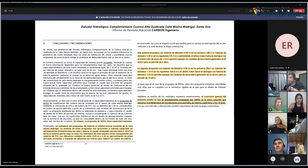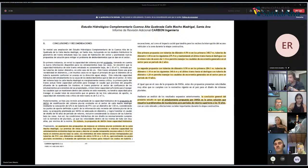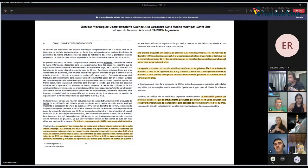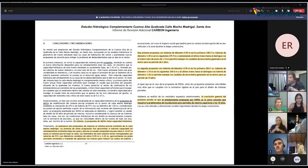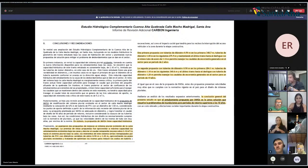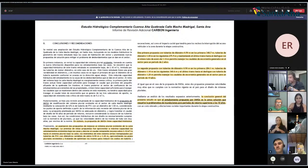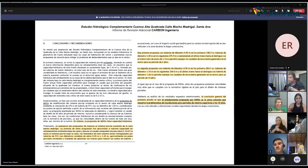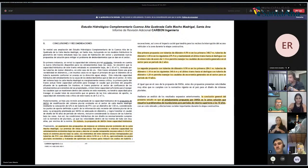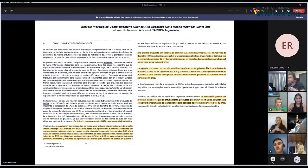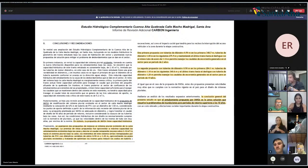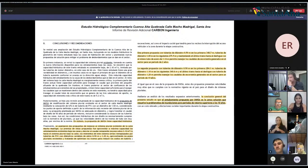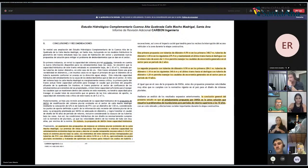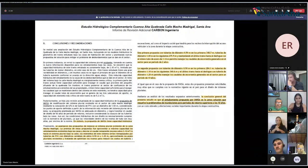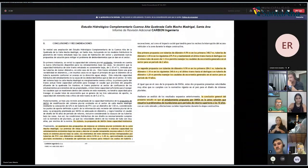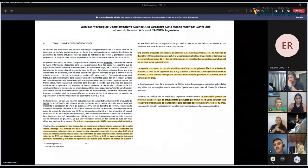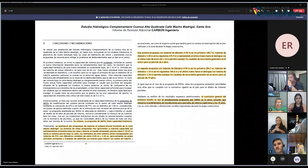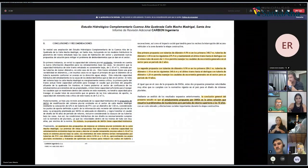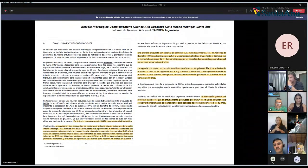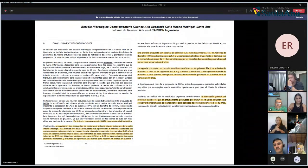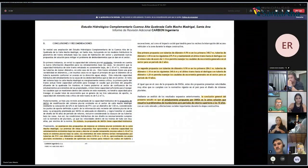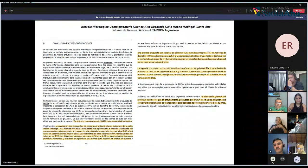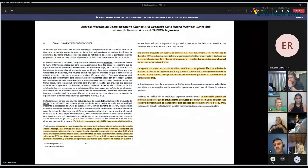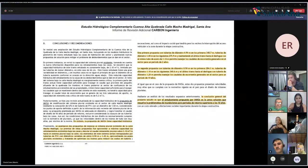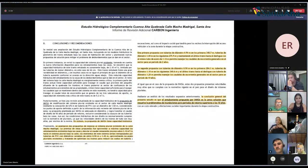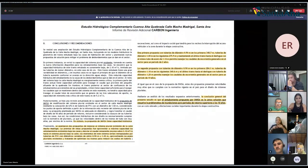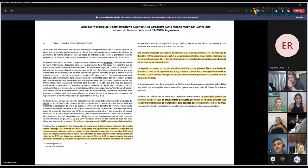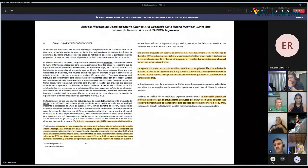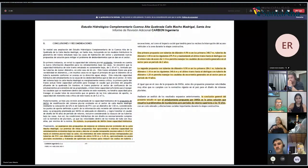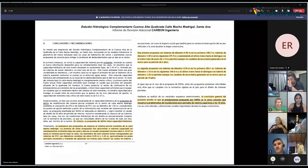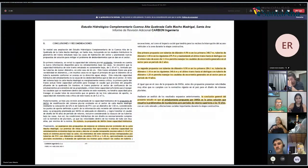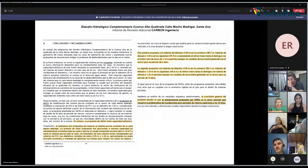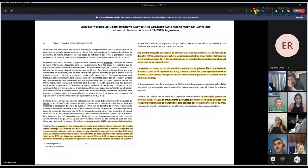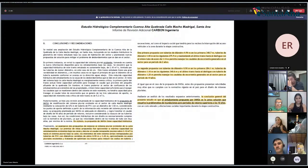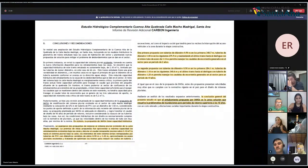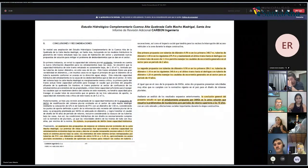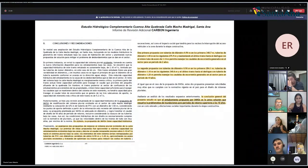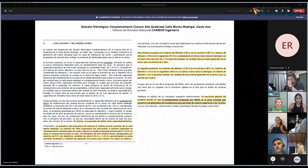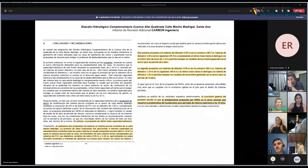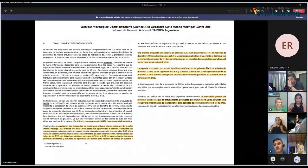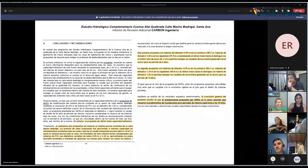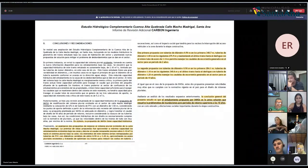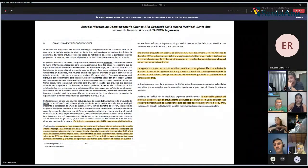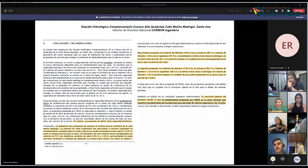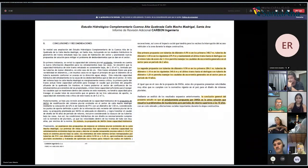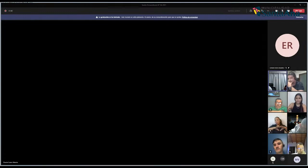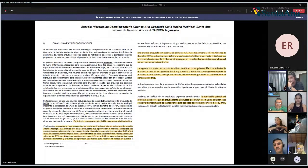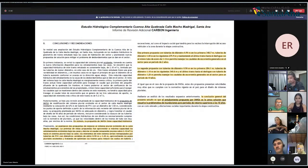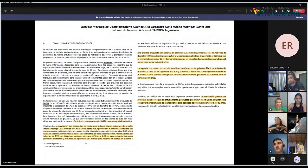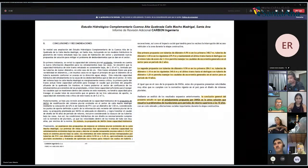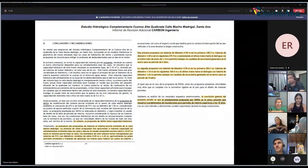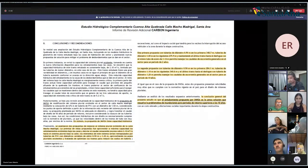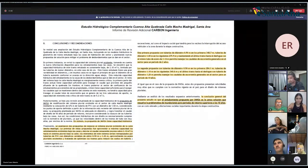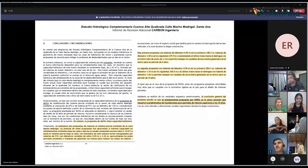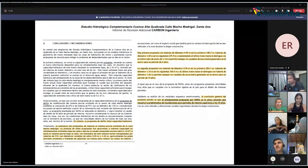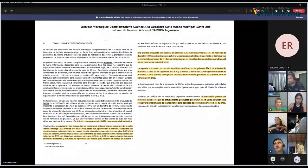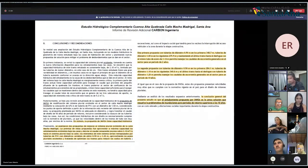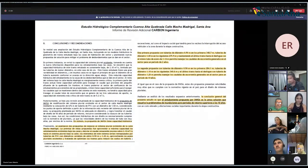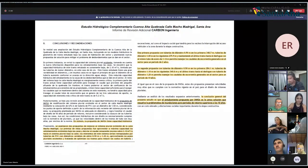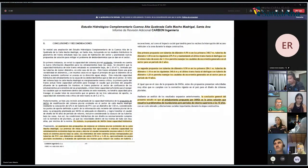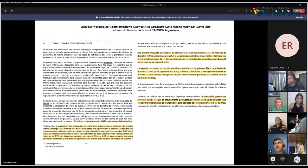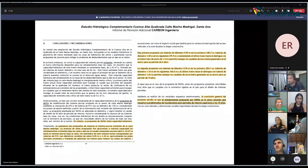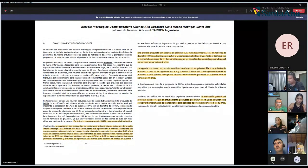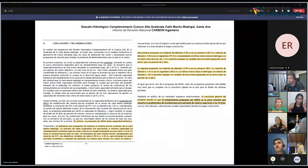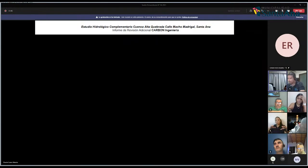conclusión general este del presente estudio es que el entubamiento por puesto por inusa es la única solución que resuelve la problemática de inundaciones para